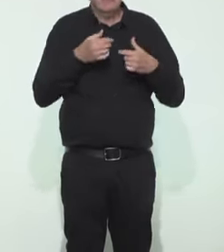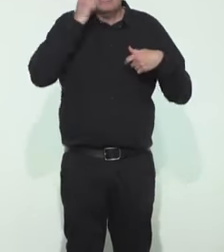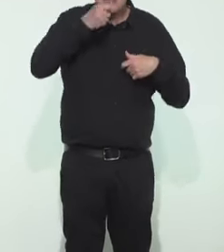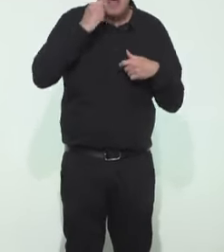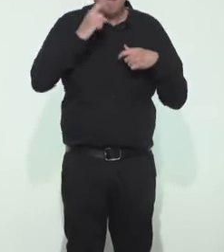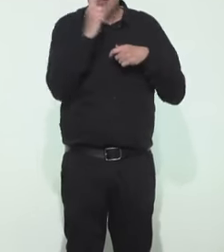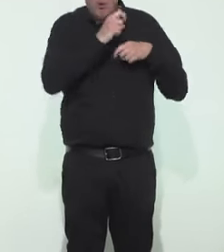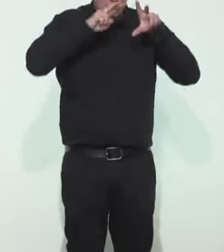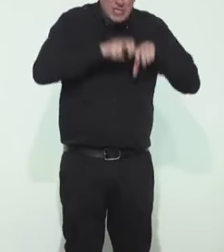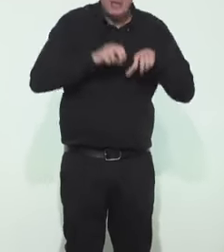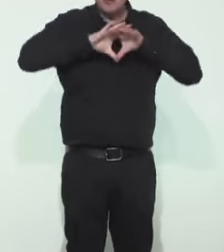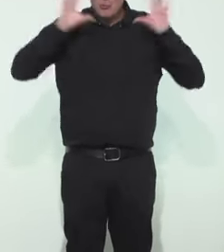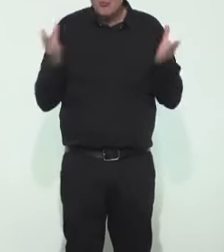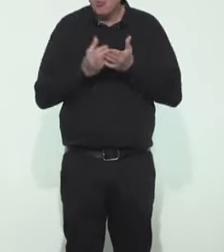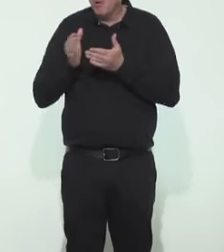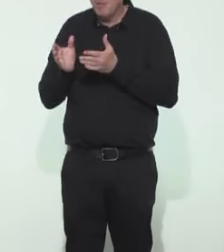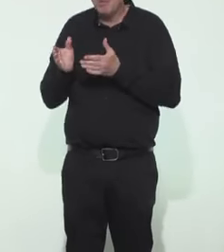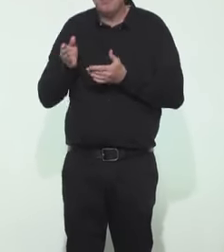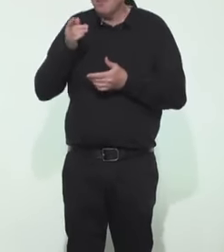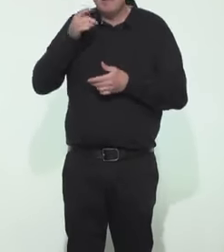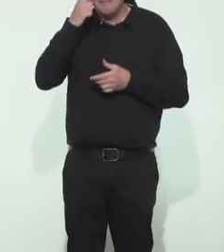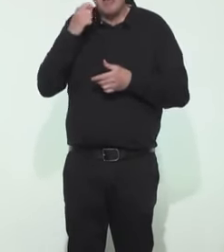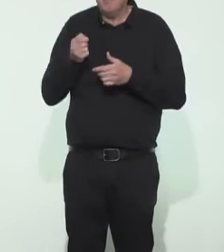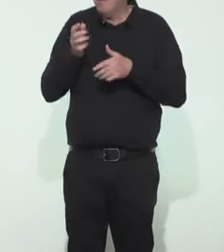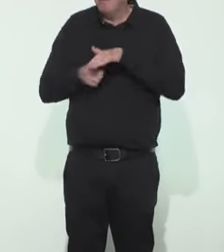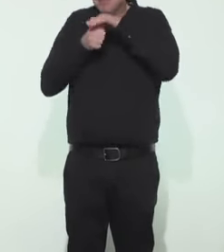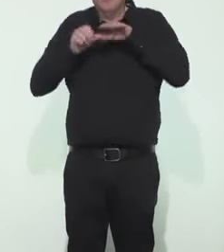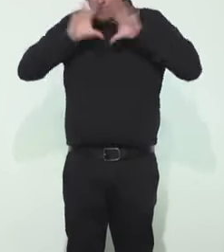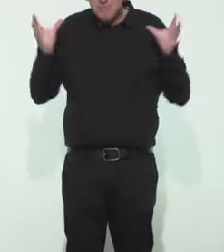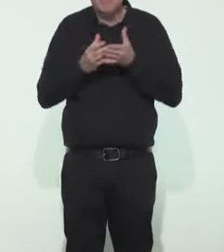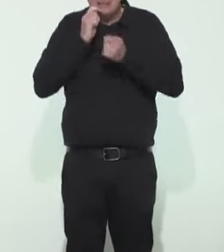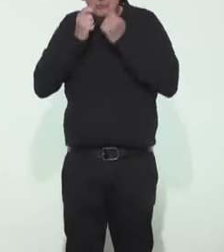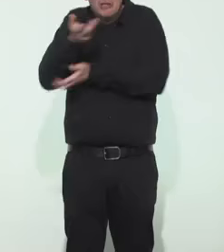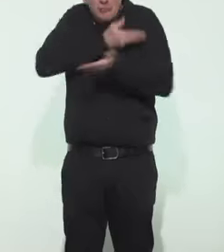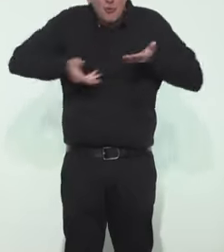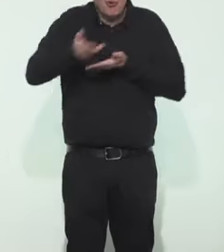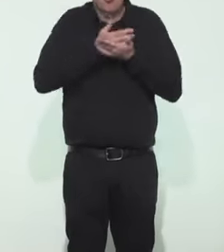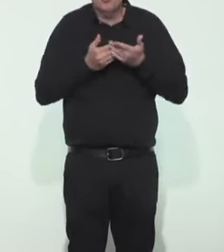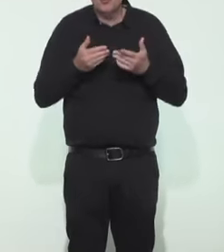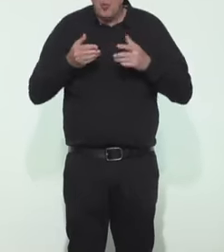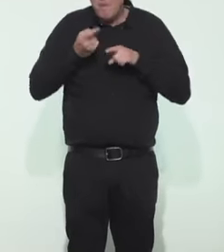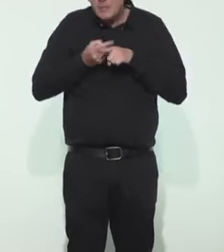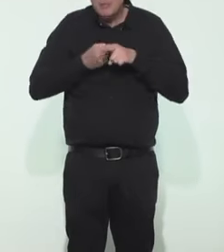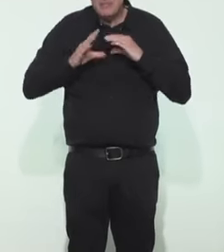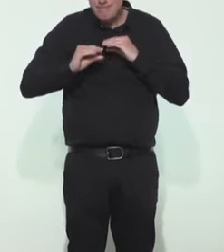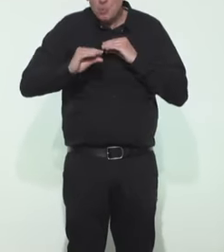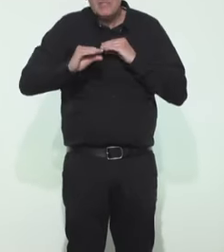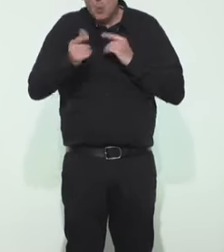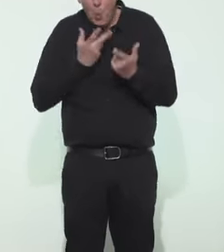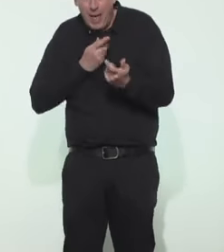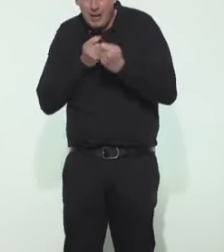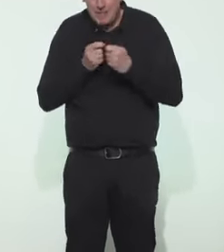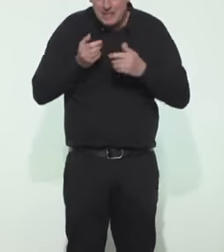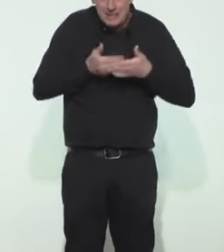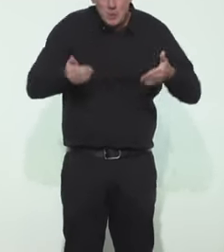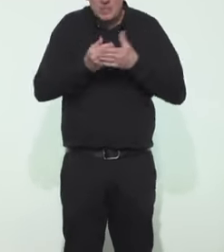et donc là encore on a on adapte nos notre position on évalue les connaissances on évalue la situation